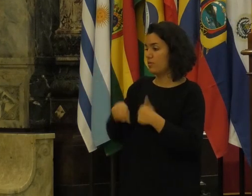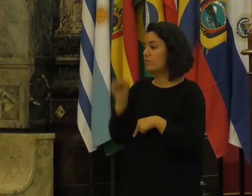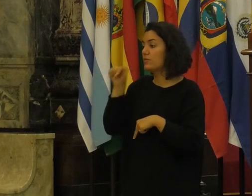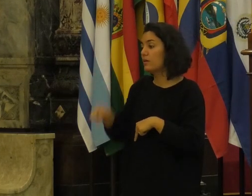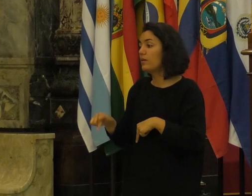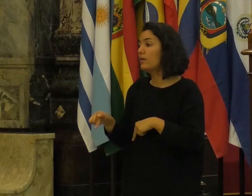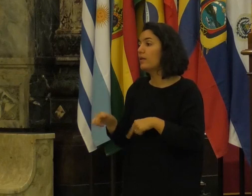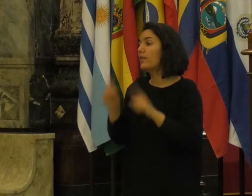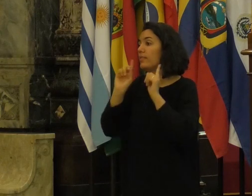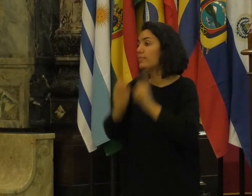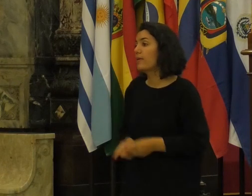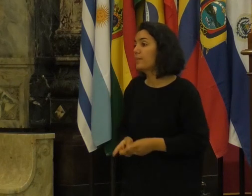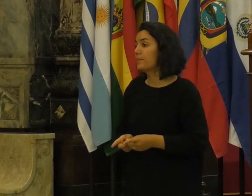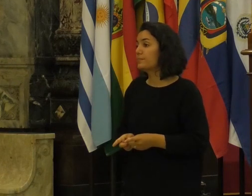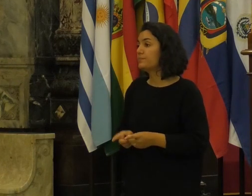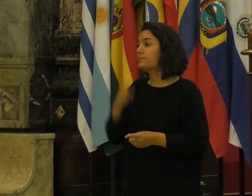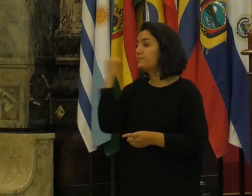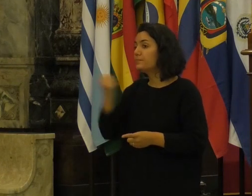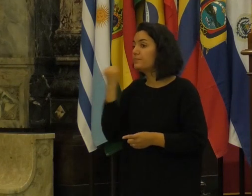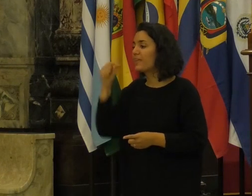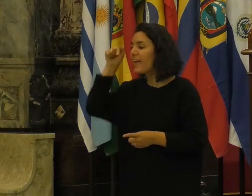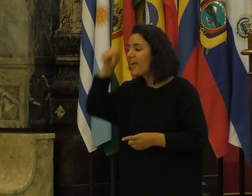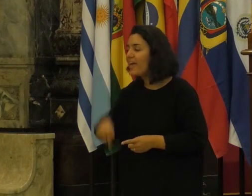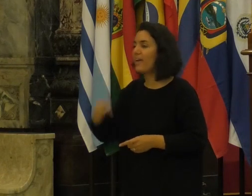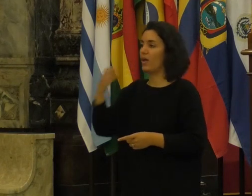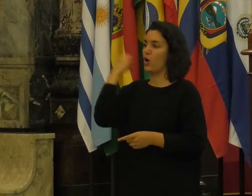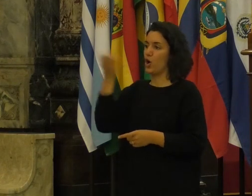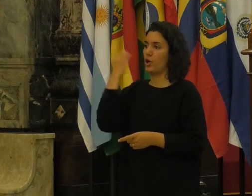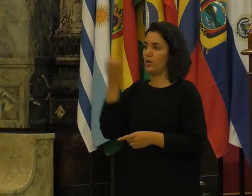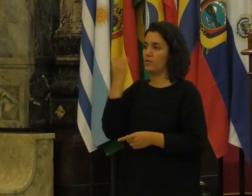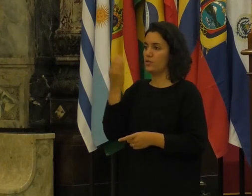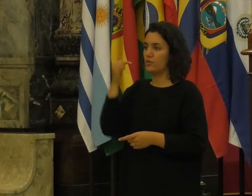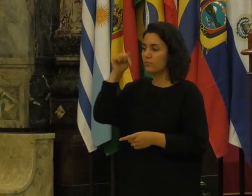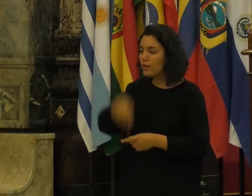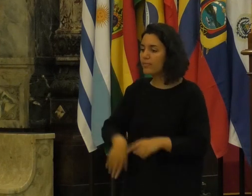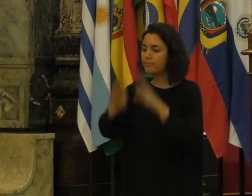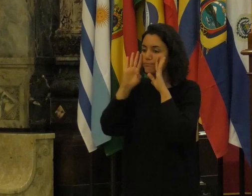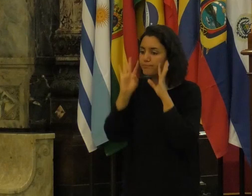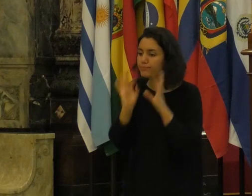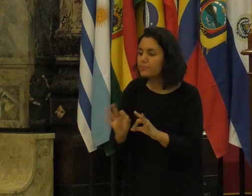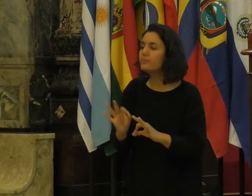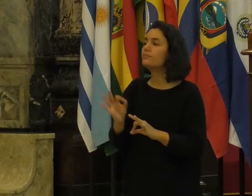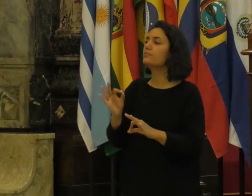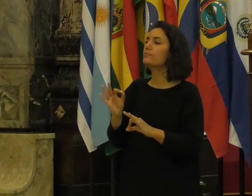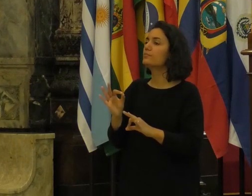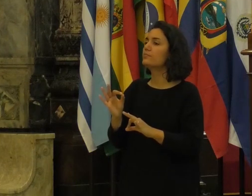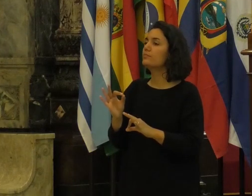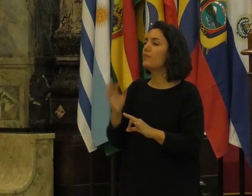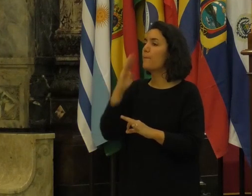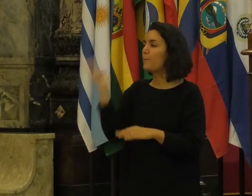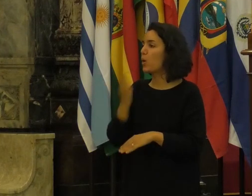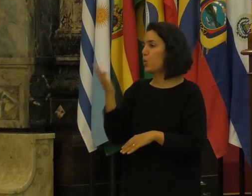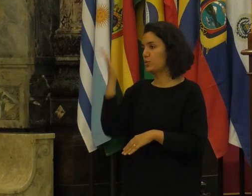gran relevancia que tiene que este Congreso esté dedicado a la producción de conocimiento.